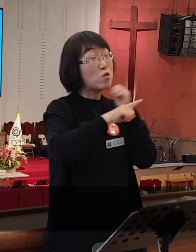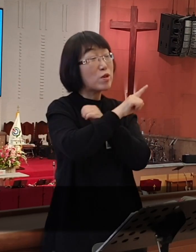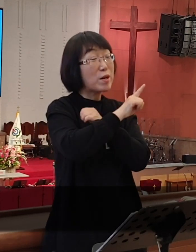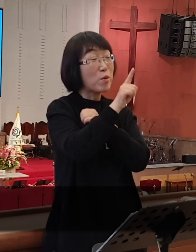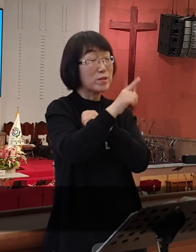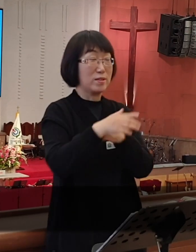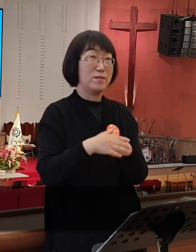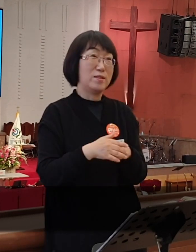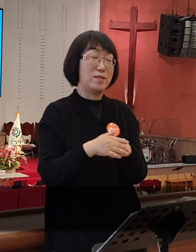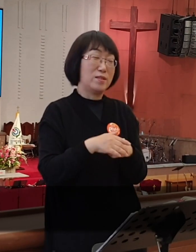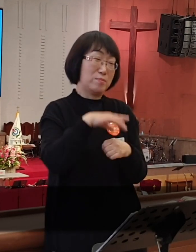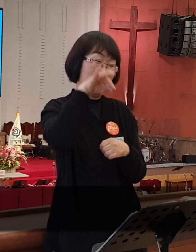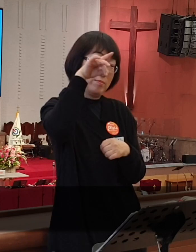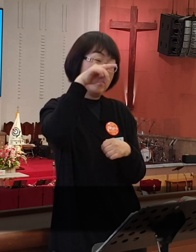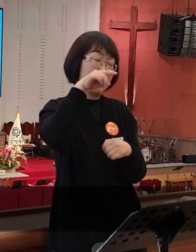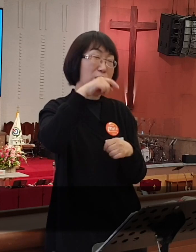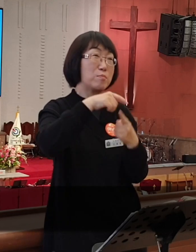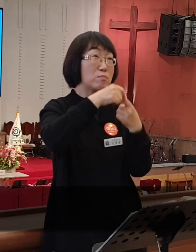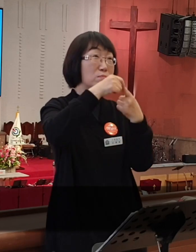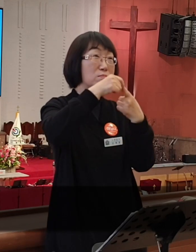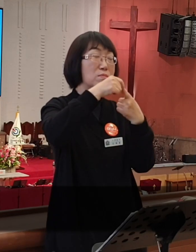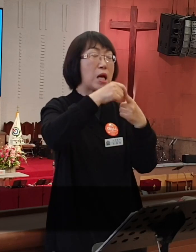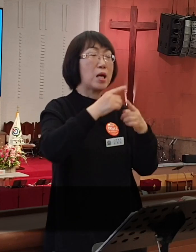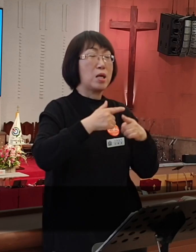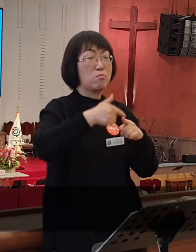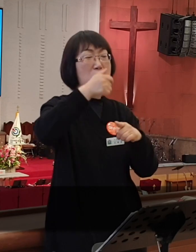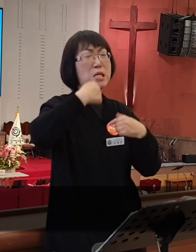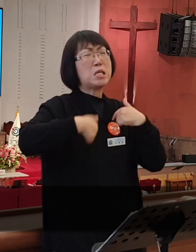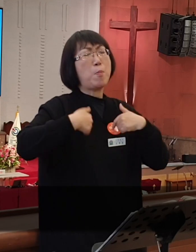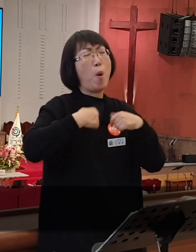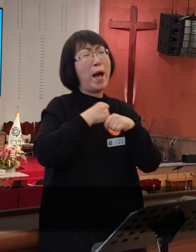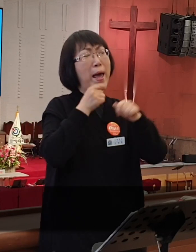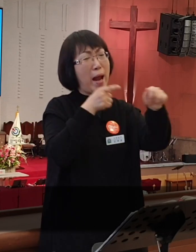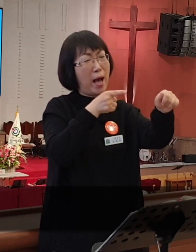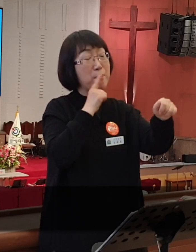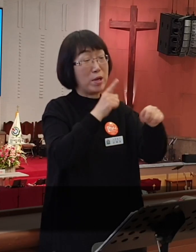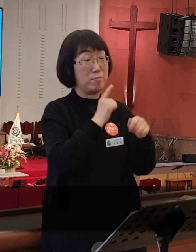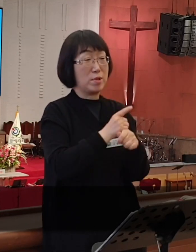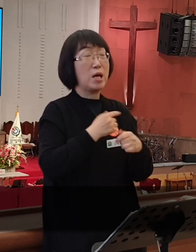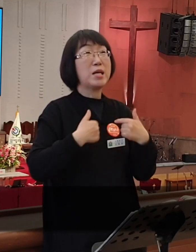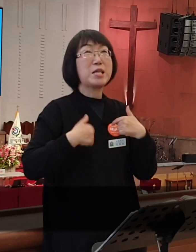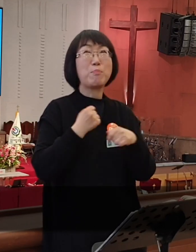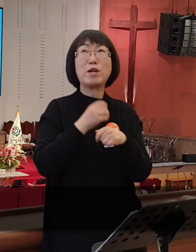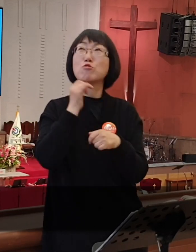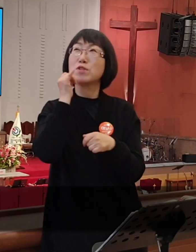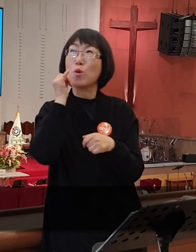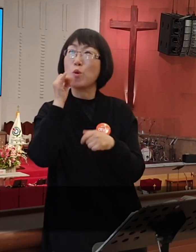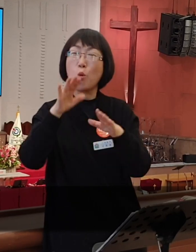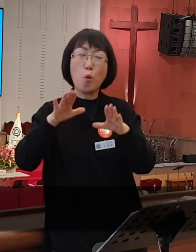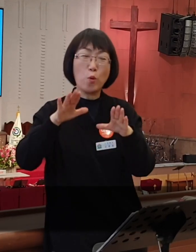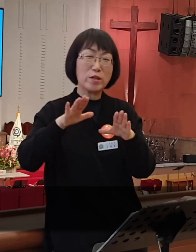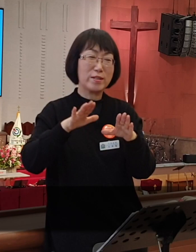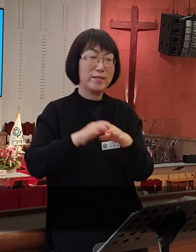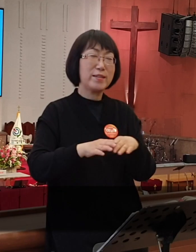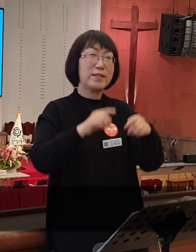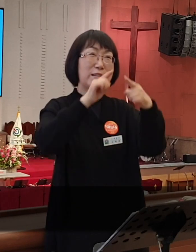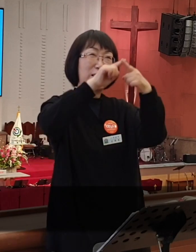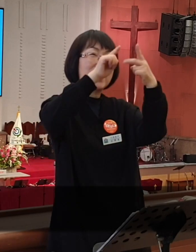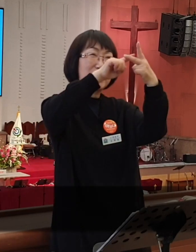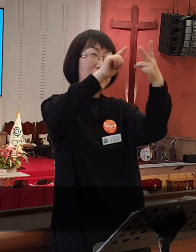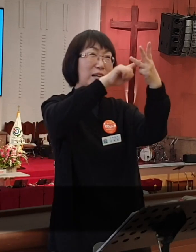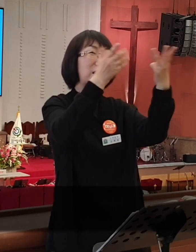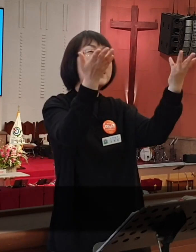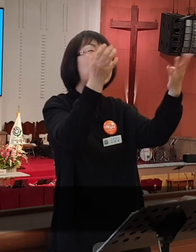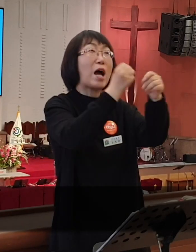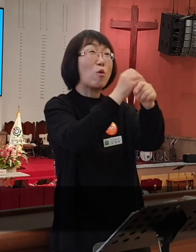먼저는 예수님께서 기뻐하게, 하나님의 사람들을 기쁨으로 사는데요, 기뻐할 수 있도록 오늘 본문에 세 가지 일을